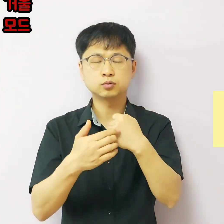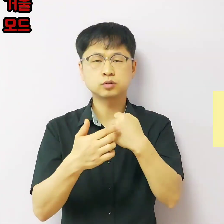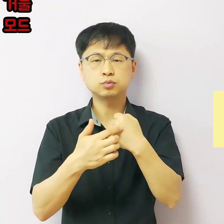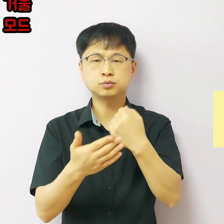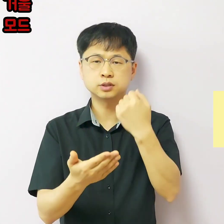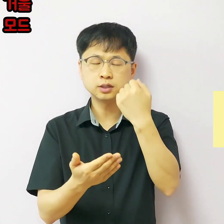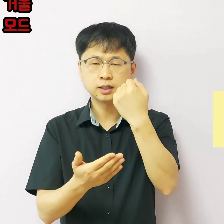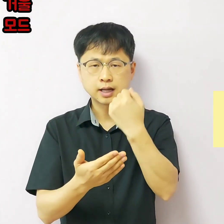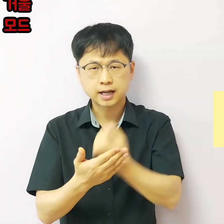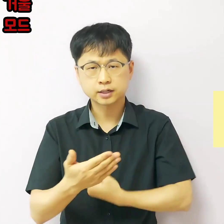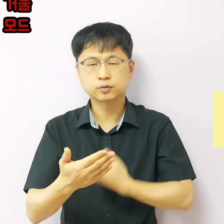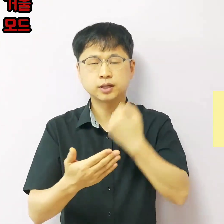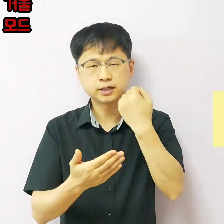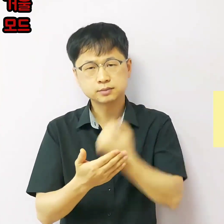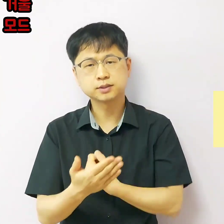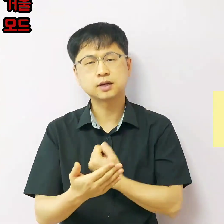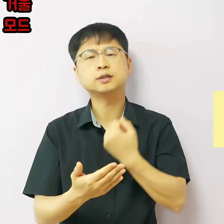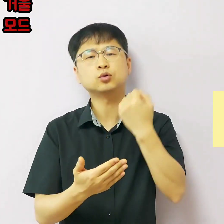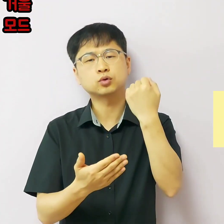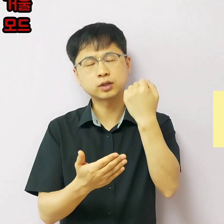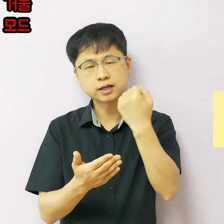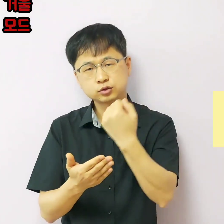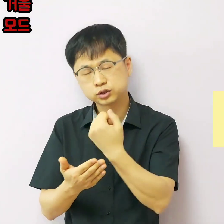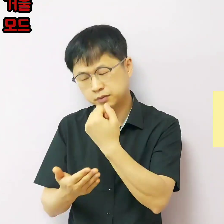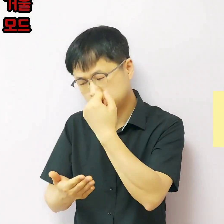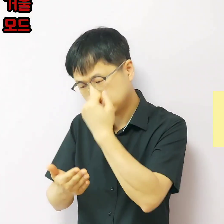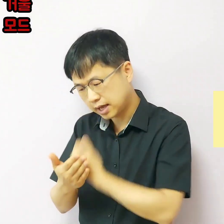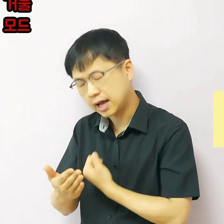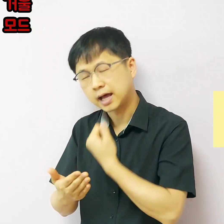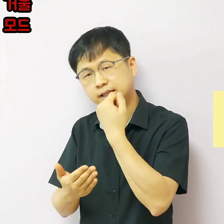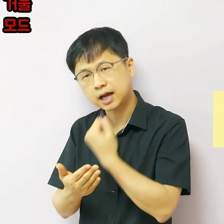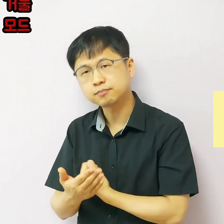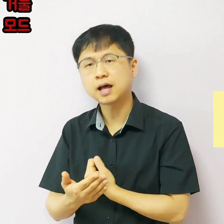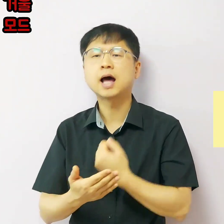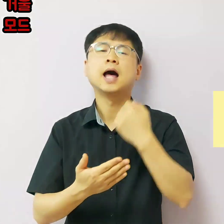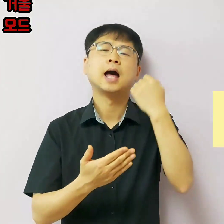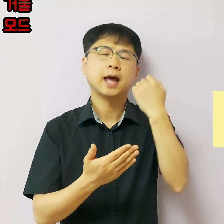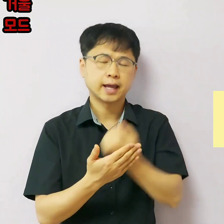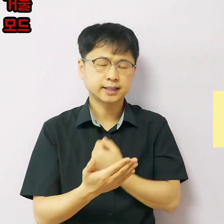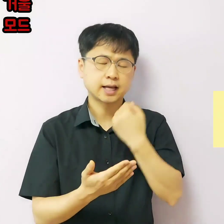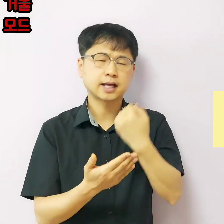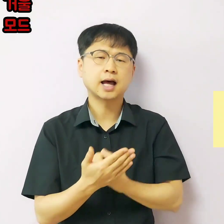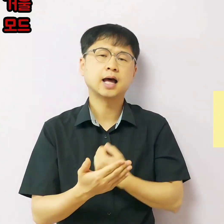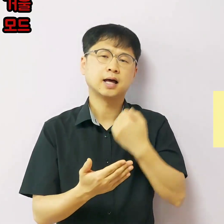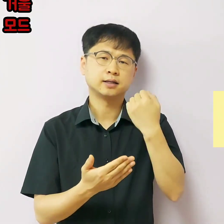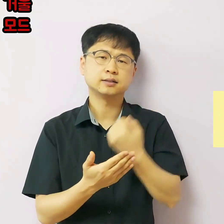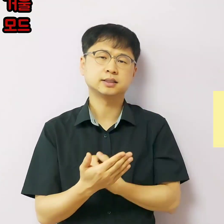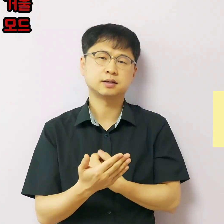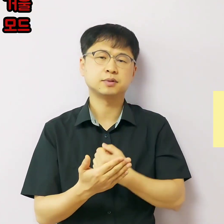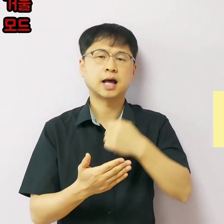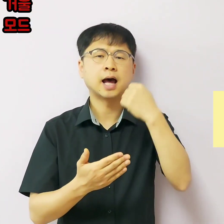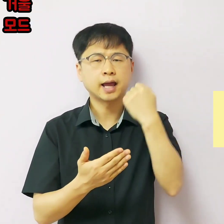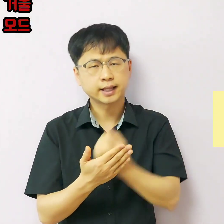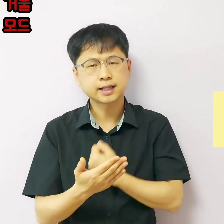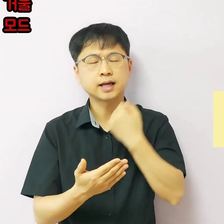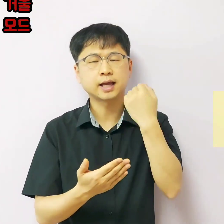손등 부분을 아래로 내려치면서 안쪽으로 당겨주시면 안타깝다, 애타다 이런 뜻이 됩니다.